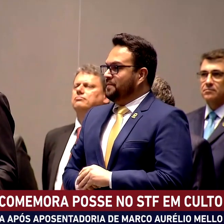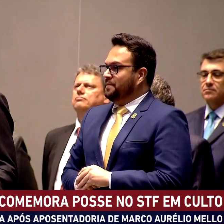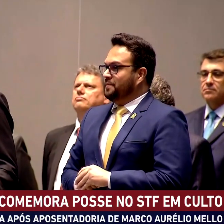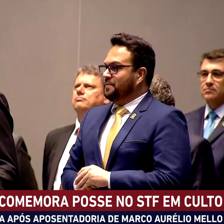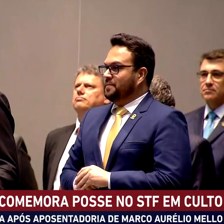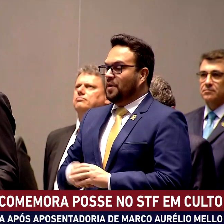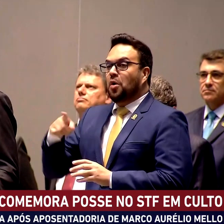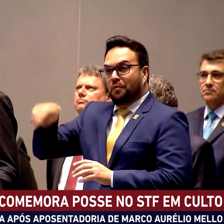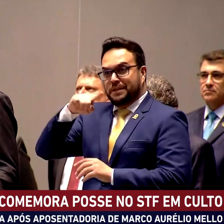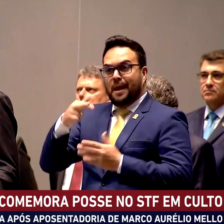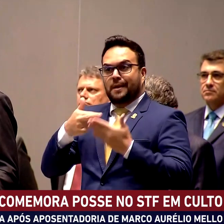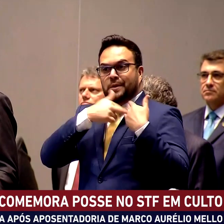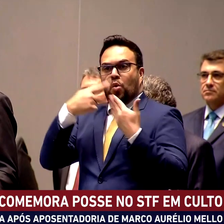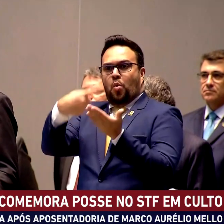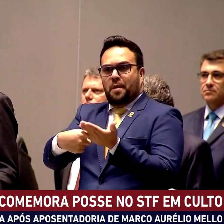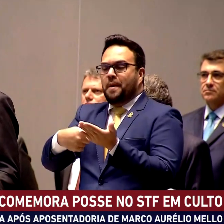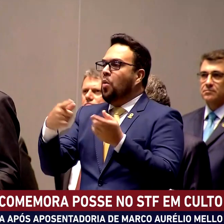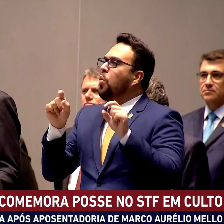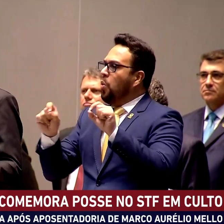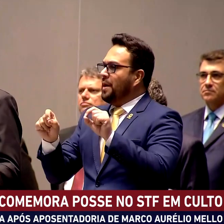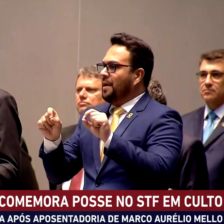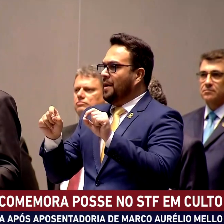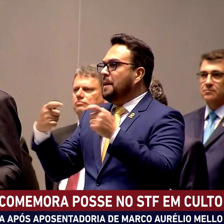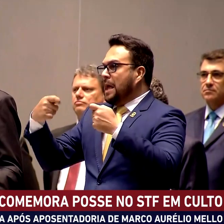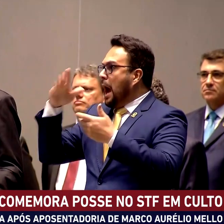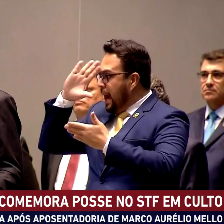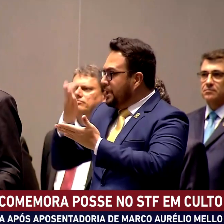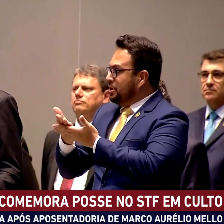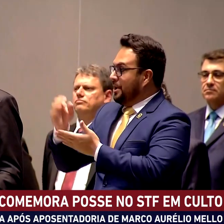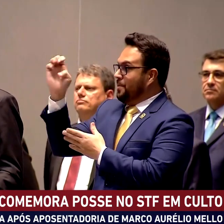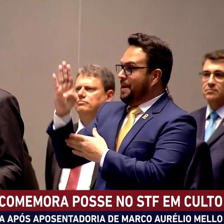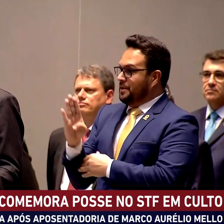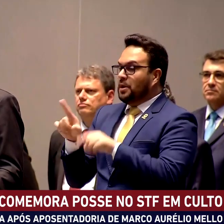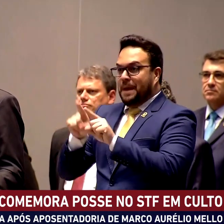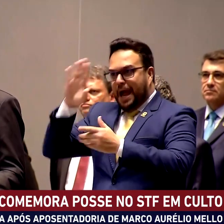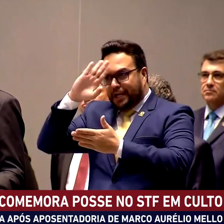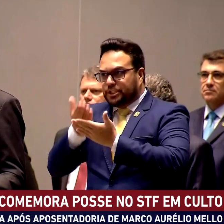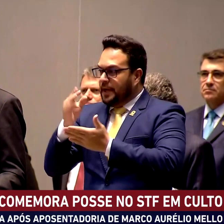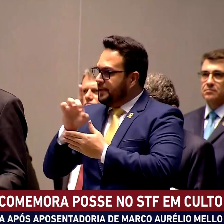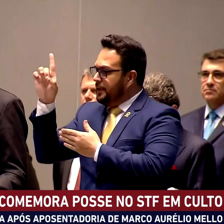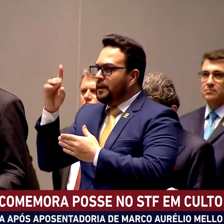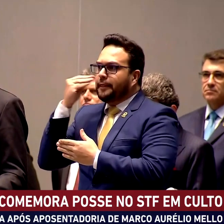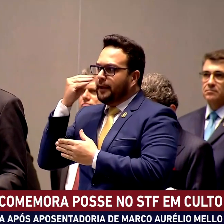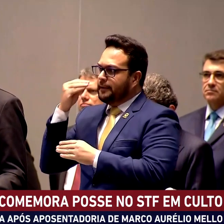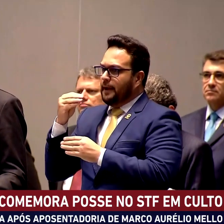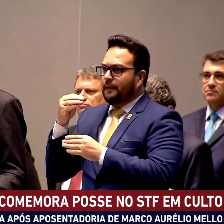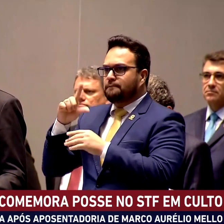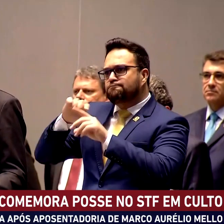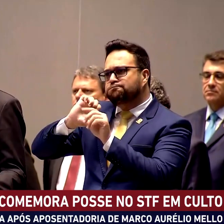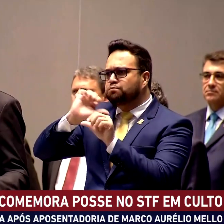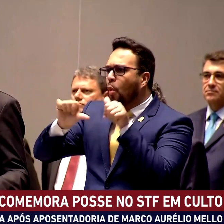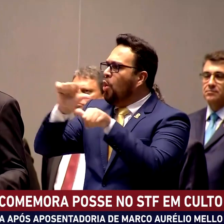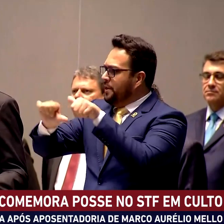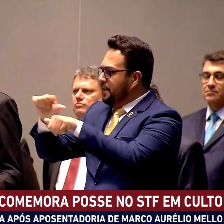de acreditar no Brasil, de acreditar em Deus, em buscar mudanças,